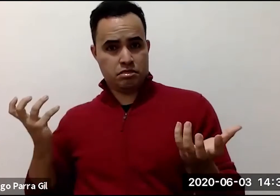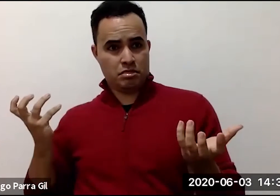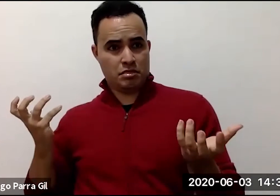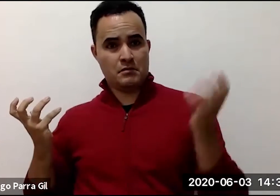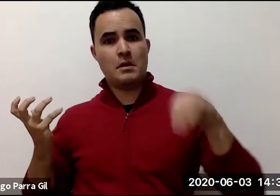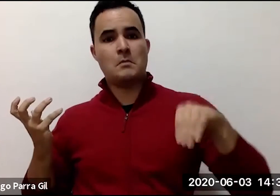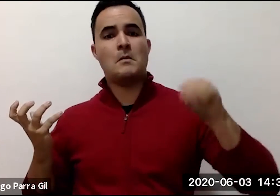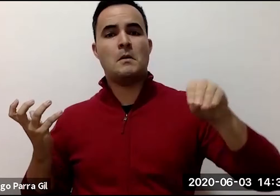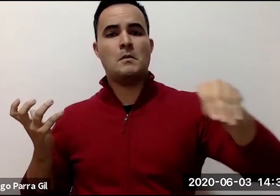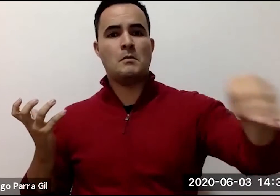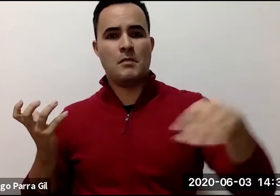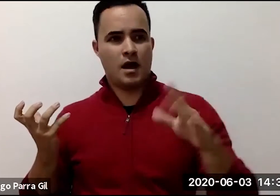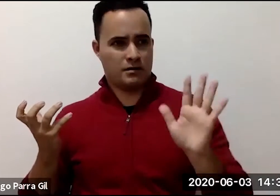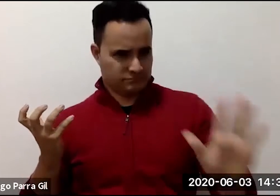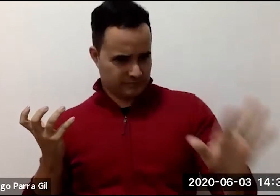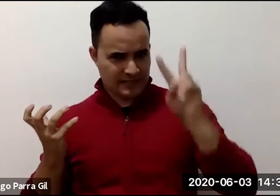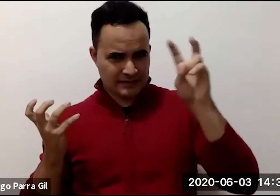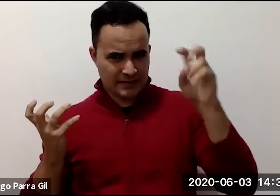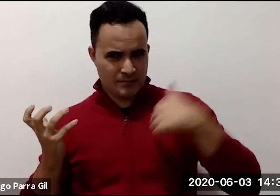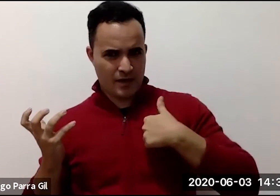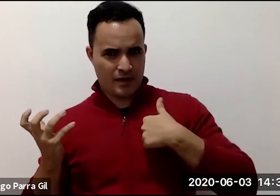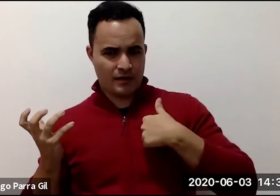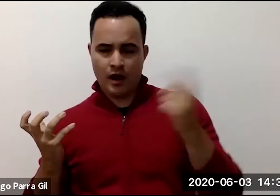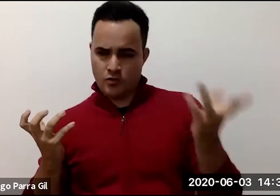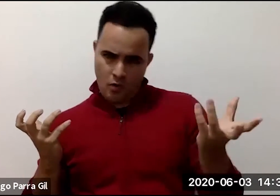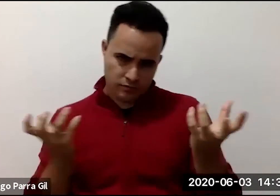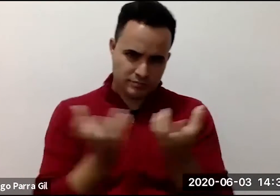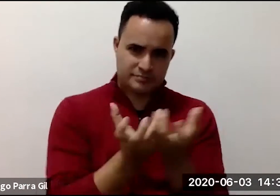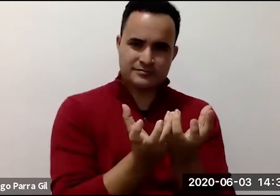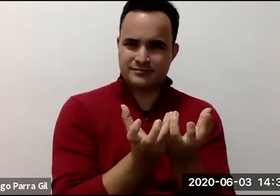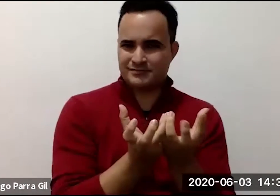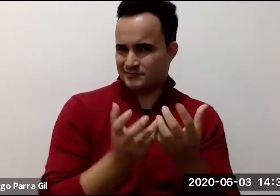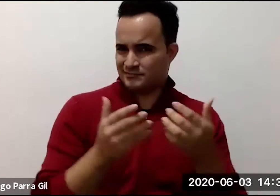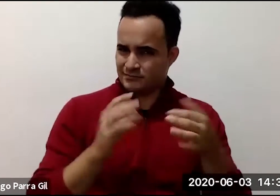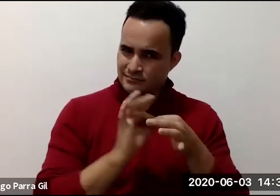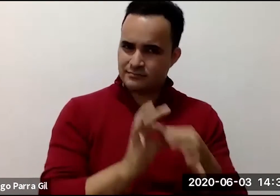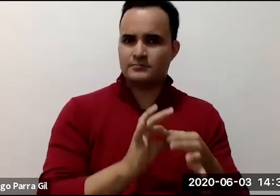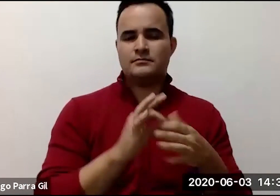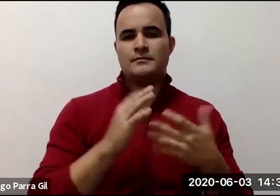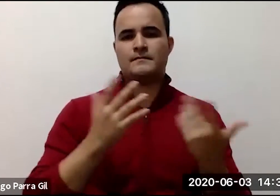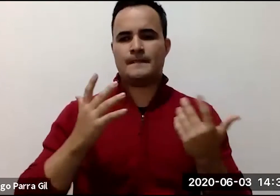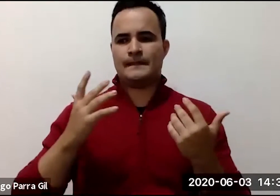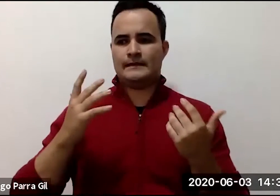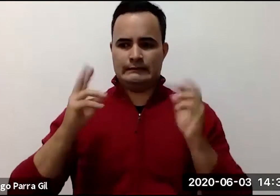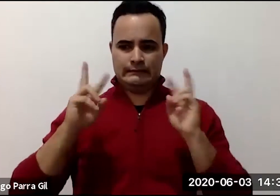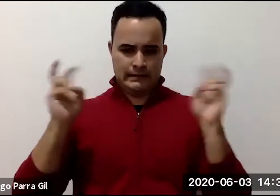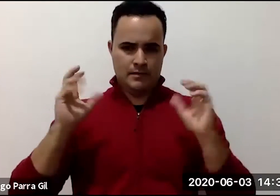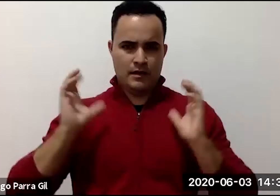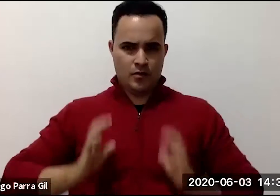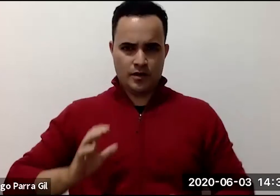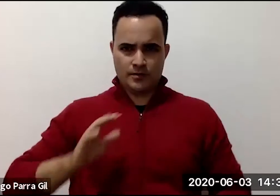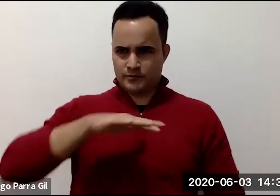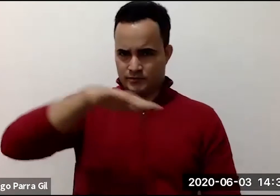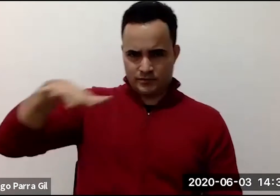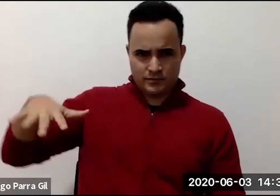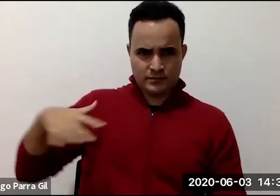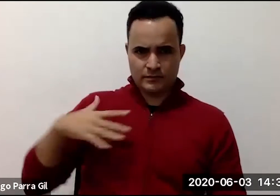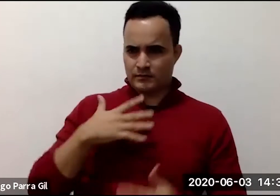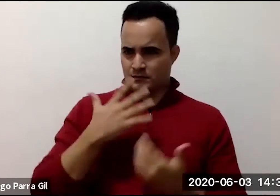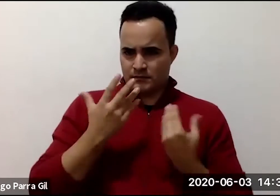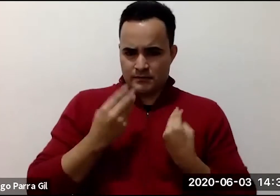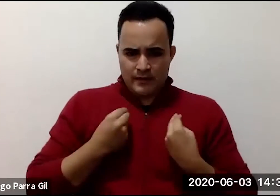desnormalizan, nuestros cuerpos que combaten, nuestros cuerpos y nuestras cuerpas que le generan una crítica voraz a